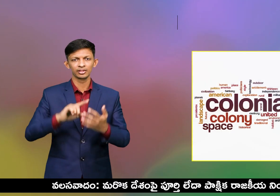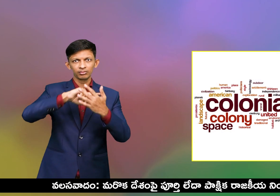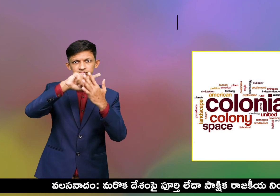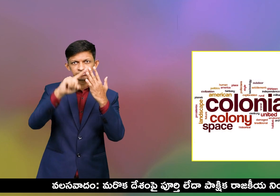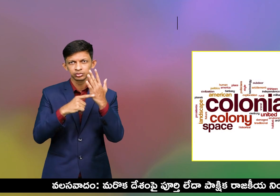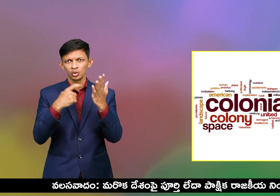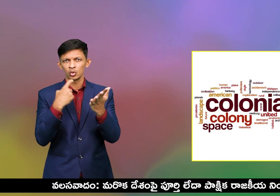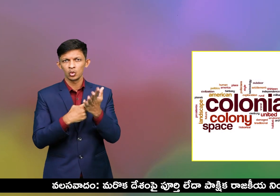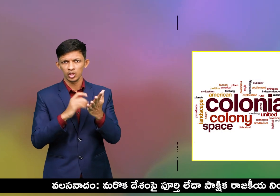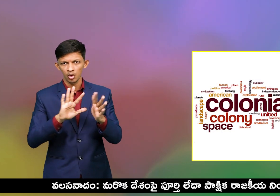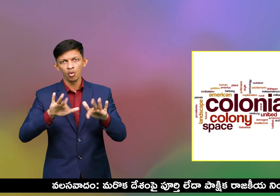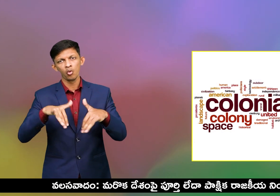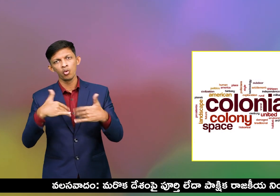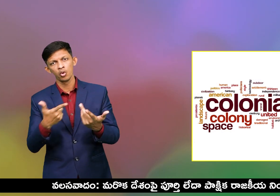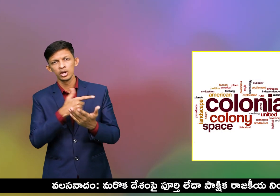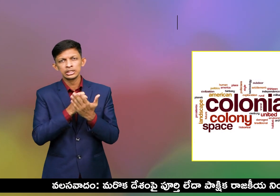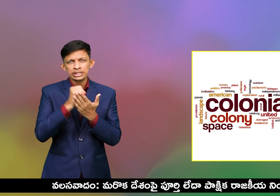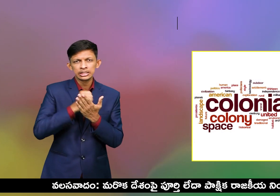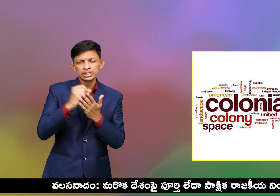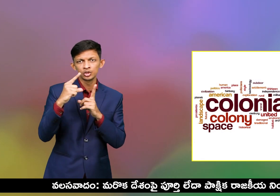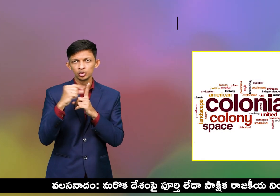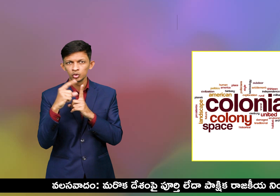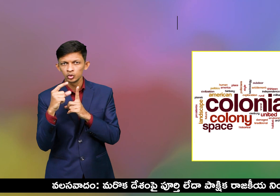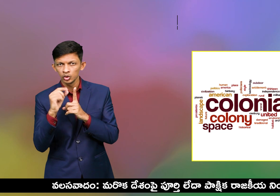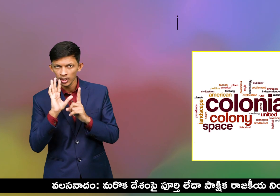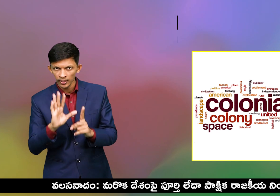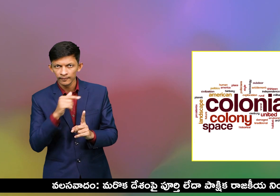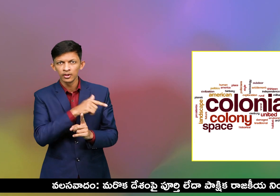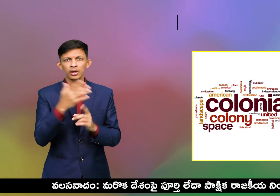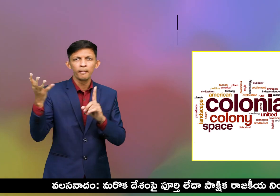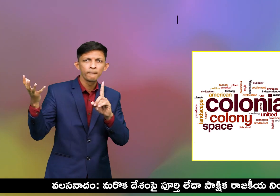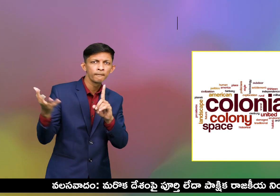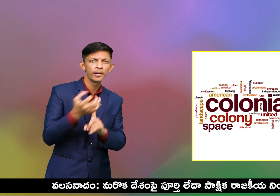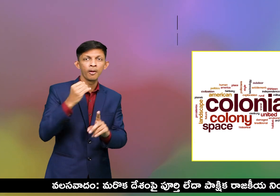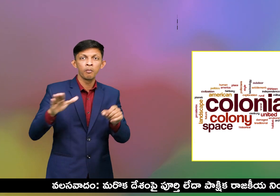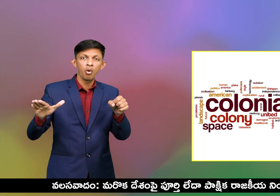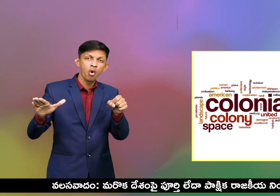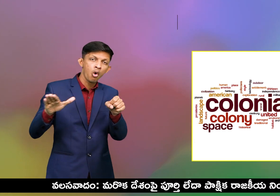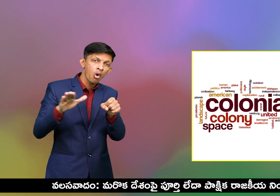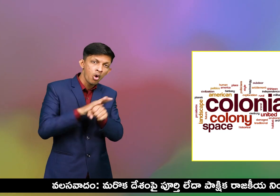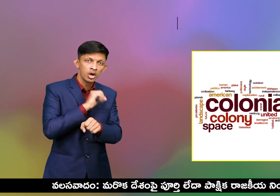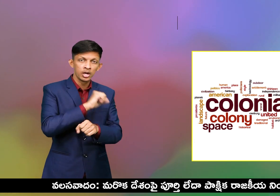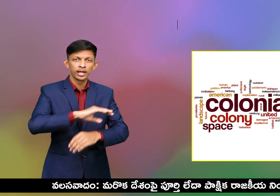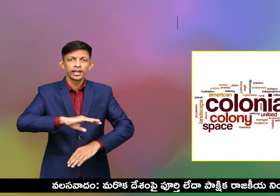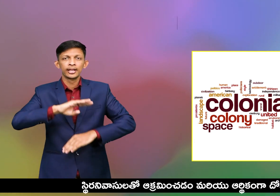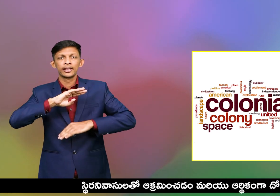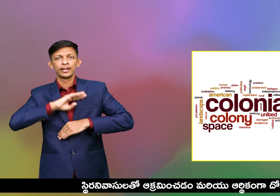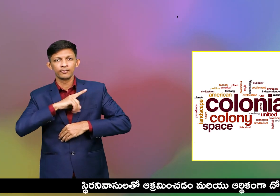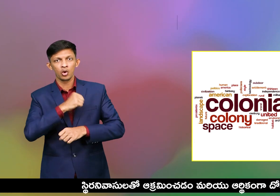వలసవాదం మరొక దేశంపై పూర్తి లేదా పాక్షిక రాజకీయ నియంత్రణను పొందడం, స్థిర